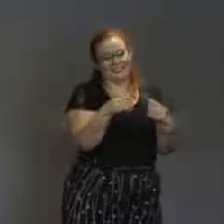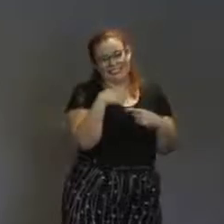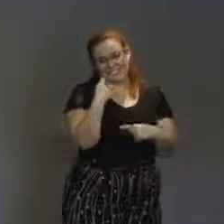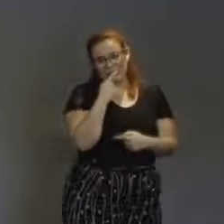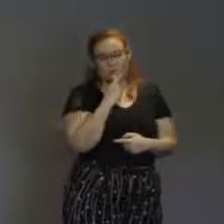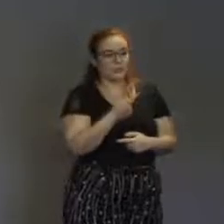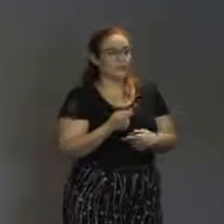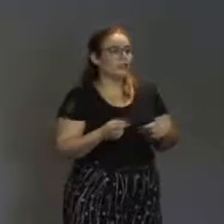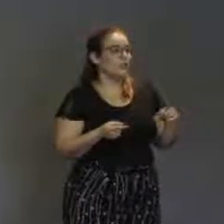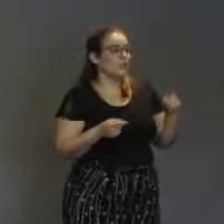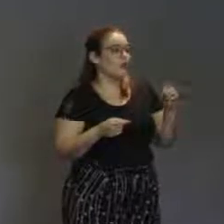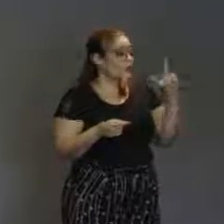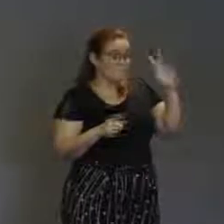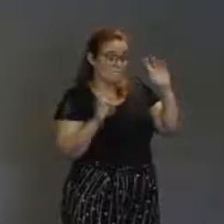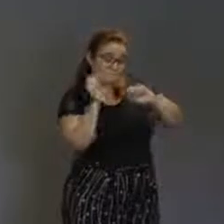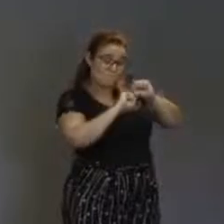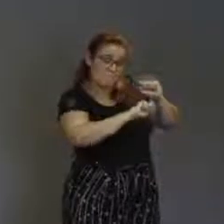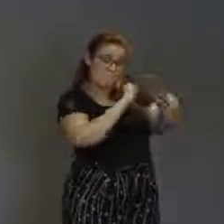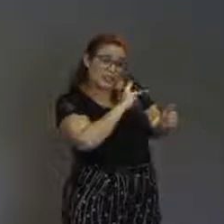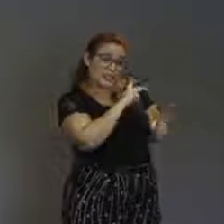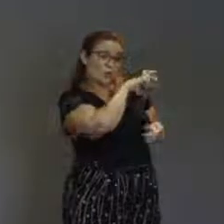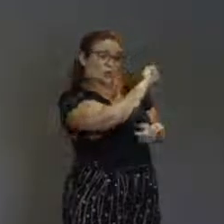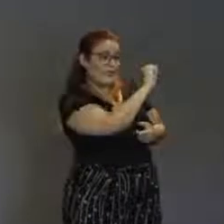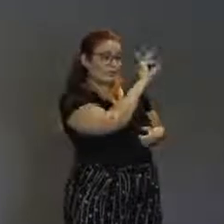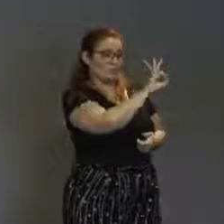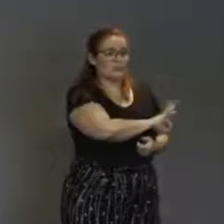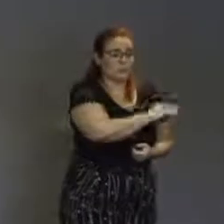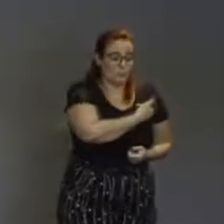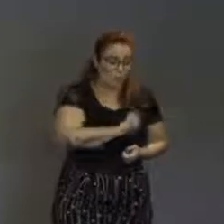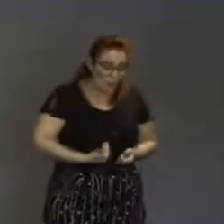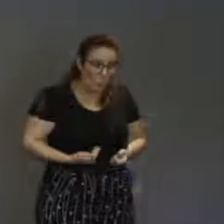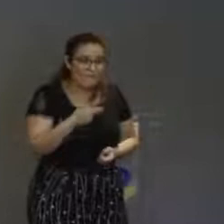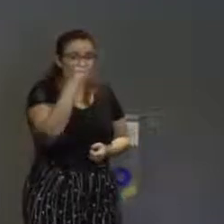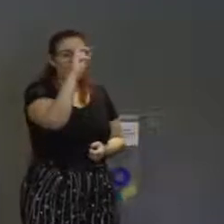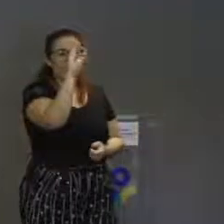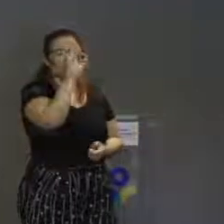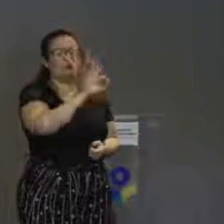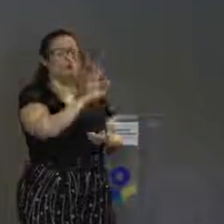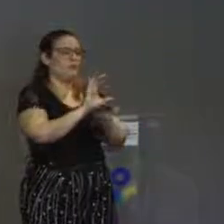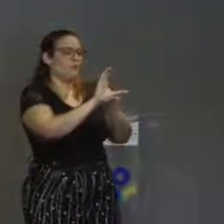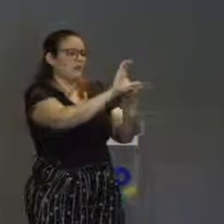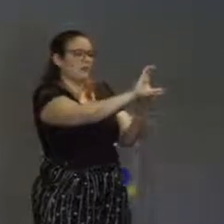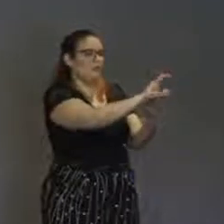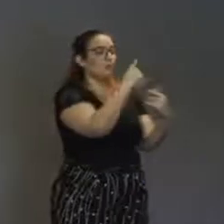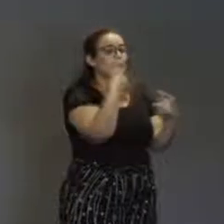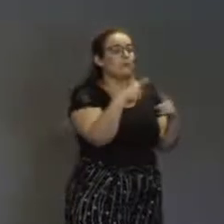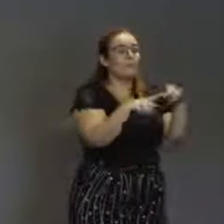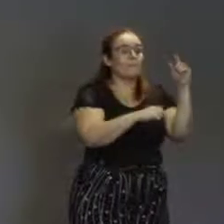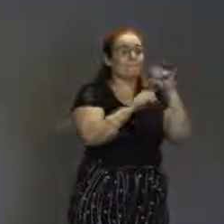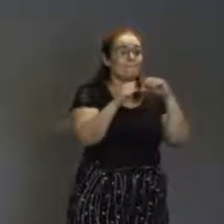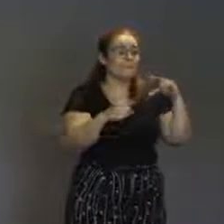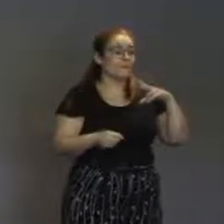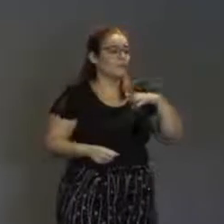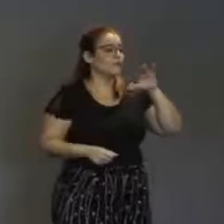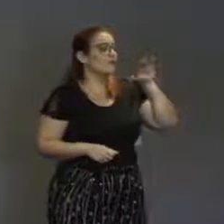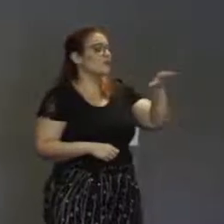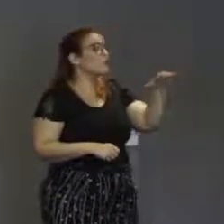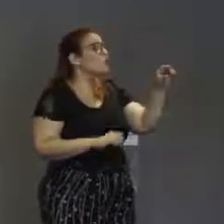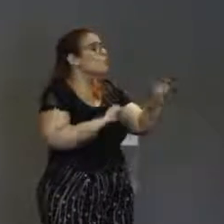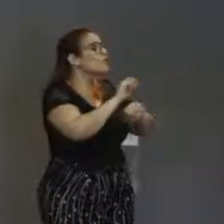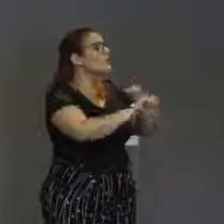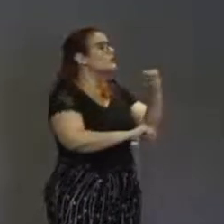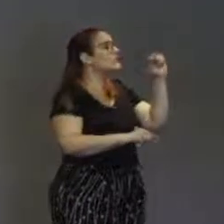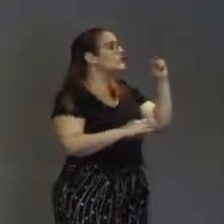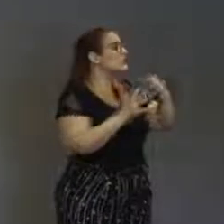verbas públicas, que é um pouco o contrário do que normalmente ocorre, porque as empresas privadas vêm até eles e falam o que vai ser a cidade do